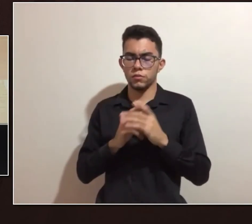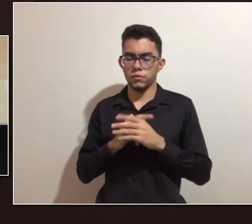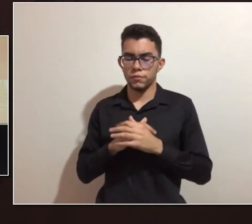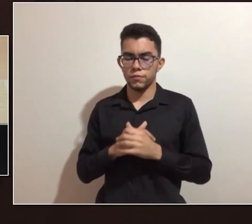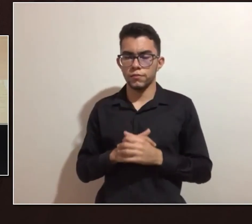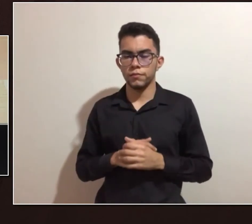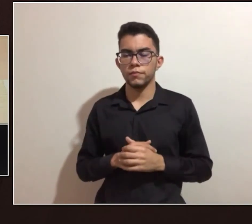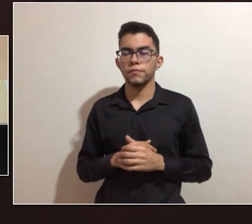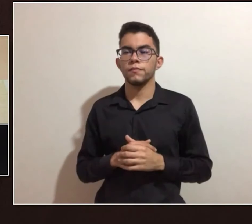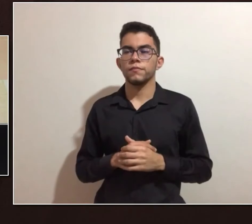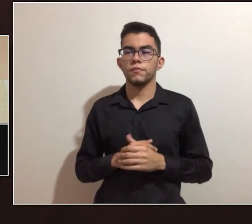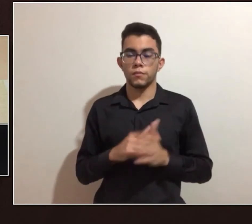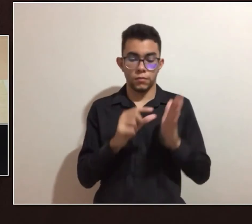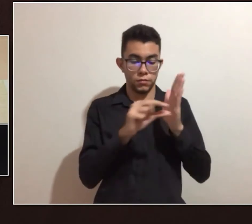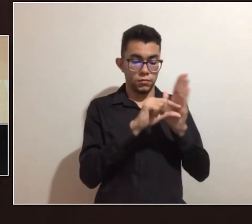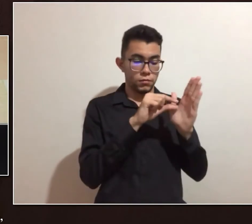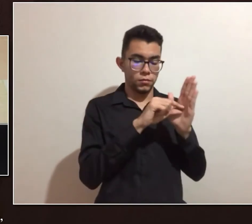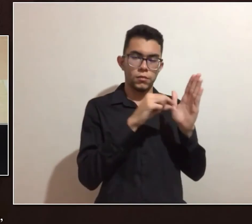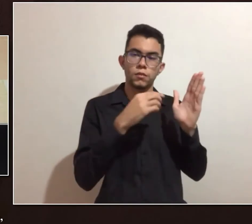Versículo 4.